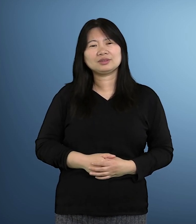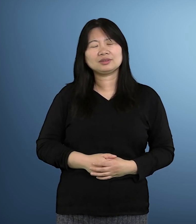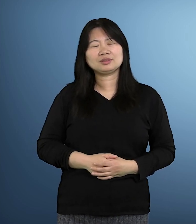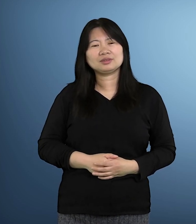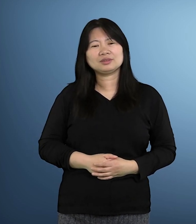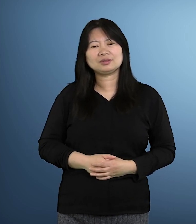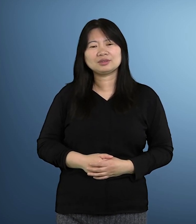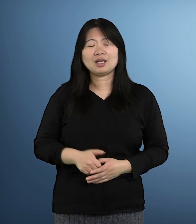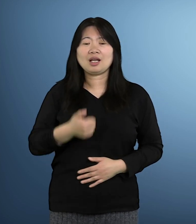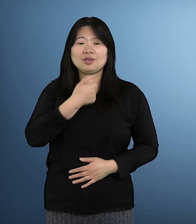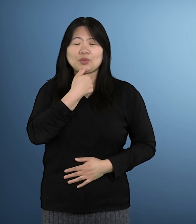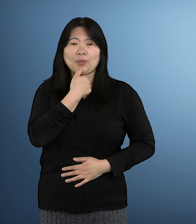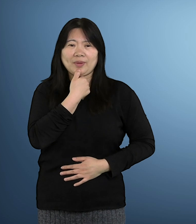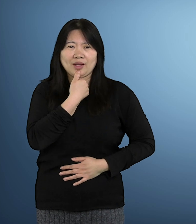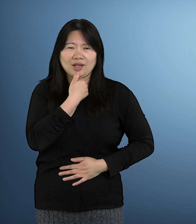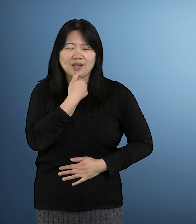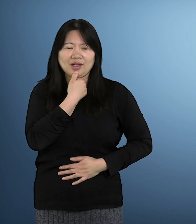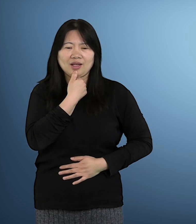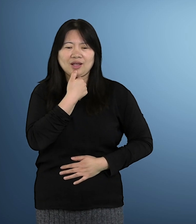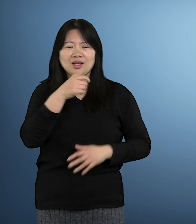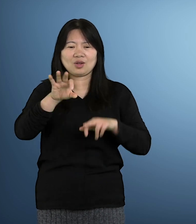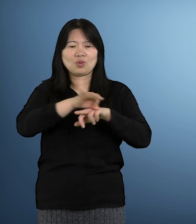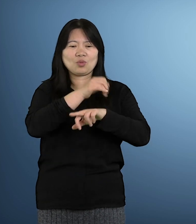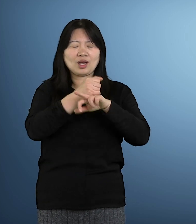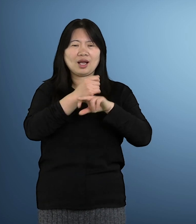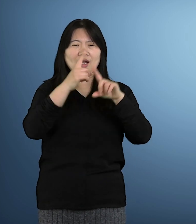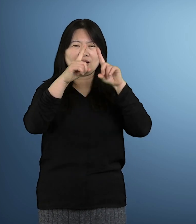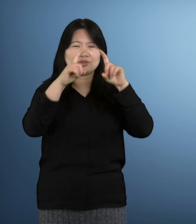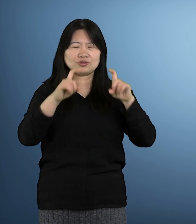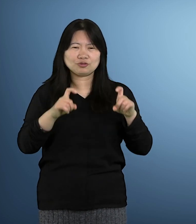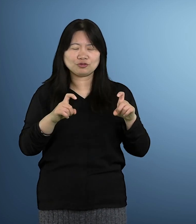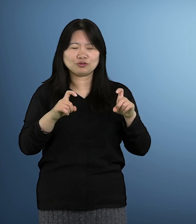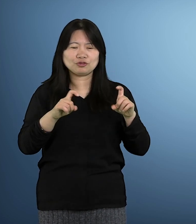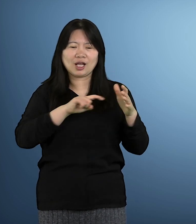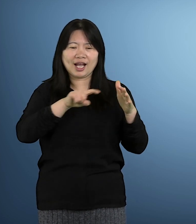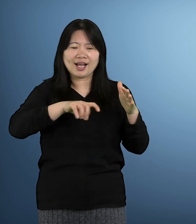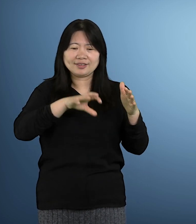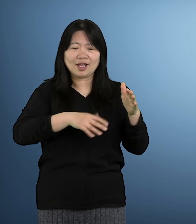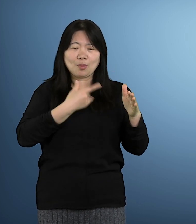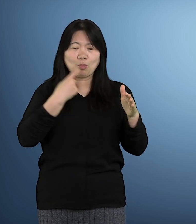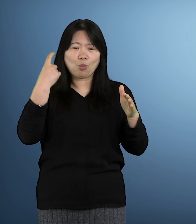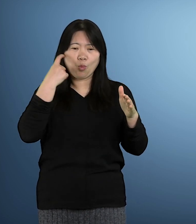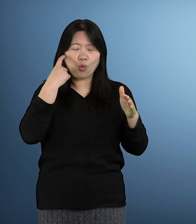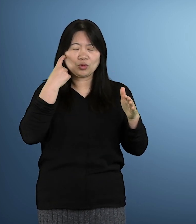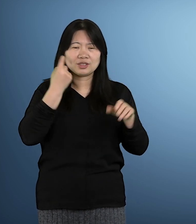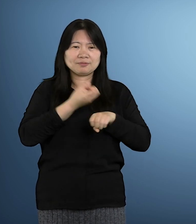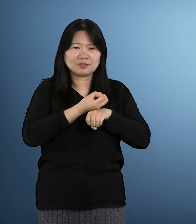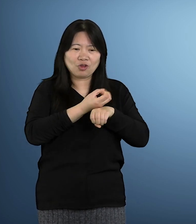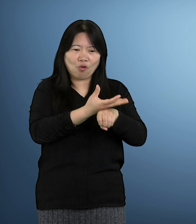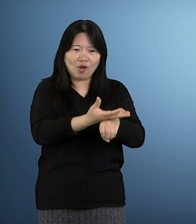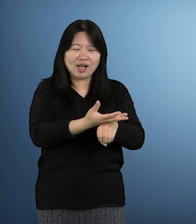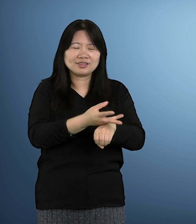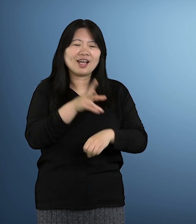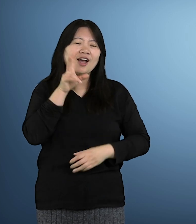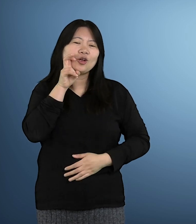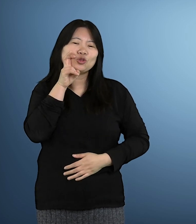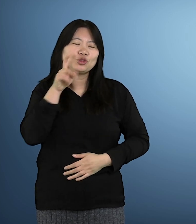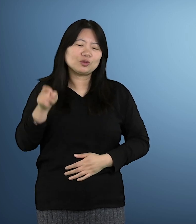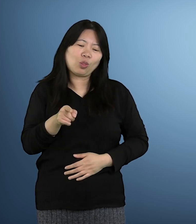이것이 로마 왕궁으로 복음이 들어가는데 지름길